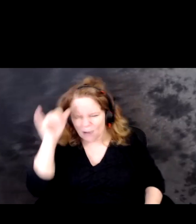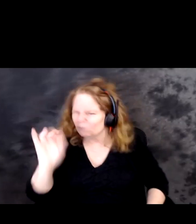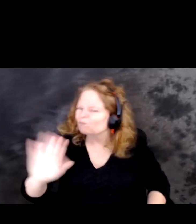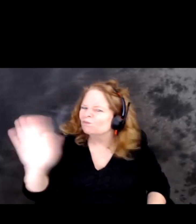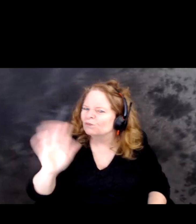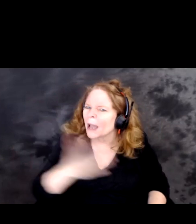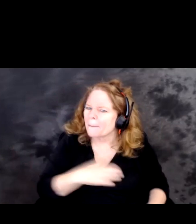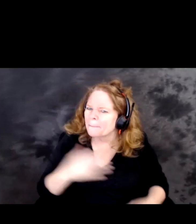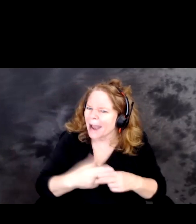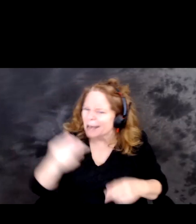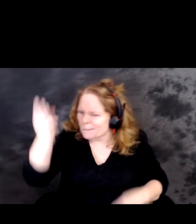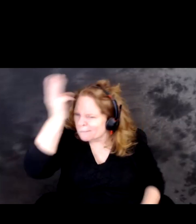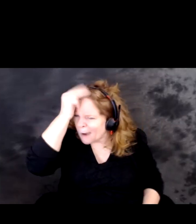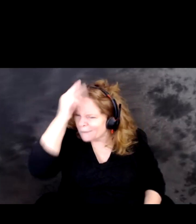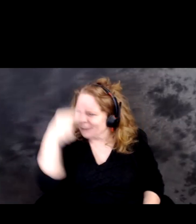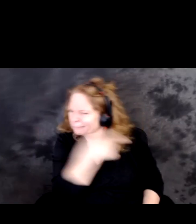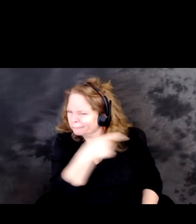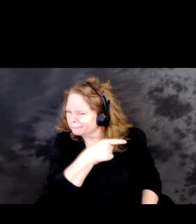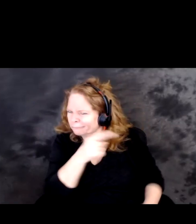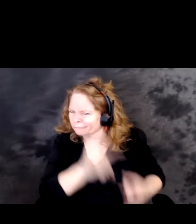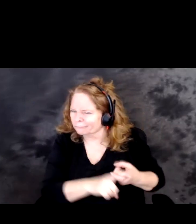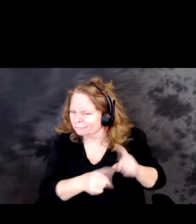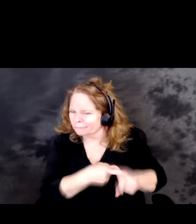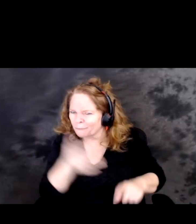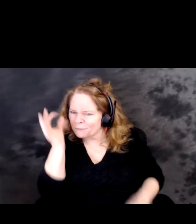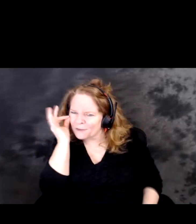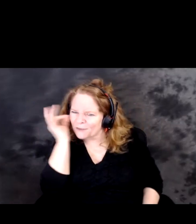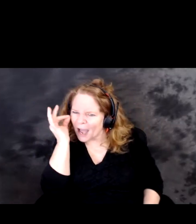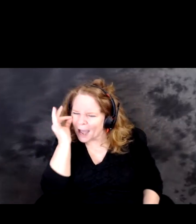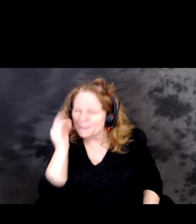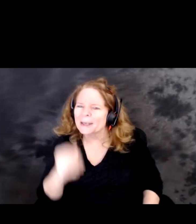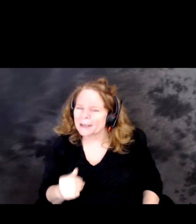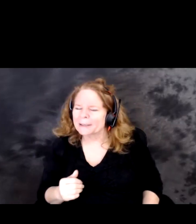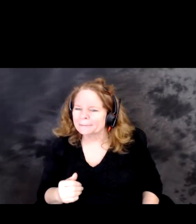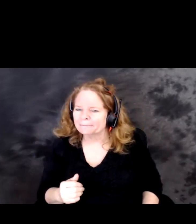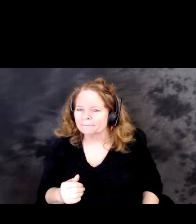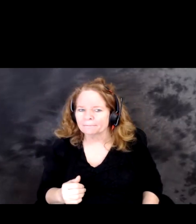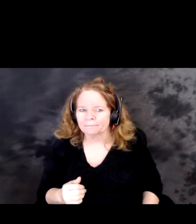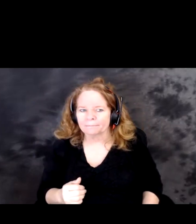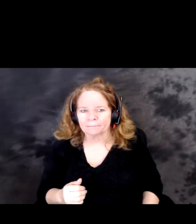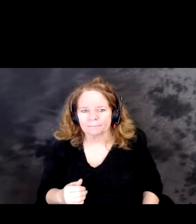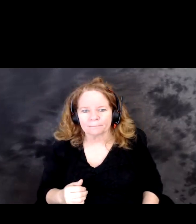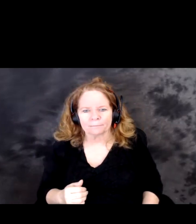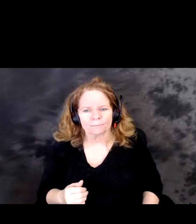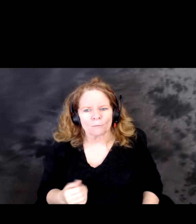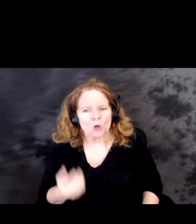Rainbow Shake. Hola, mi nombre es Marvin y esta es mi amiga Fabi.